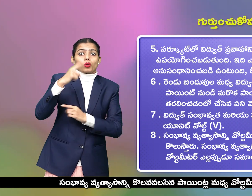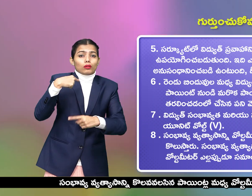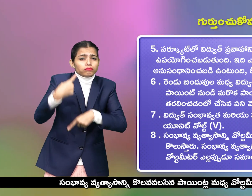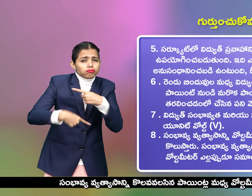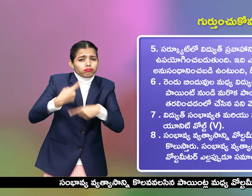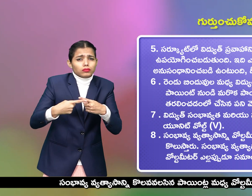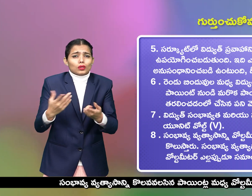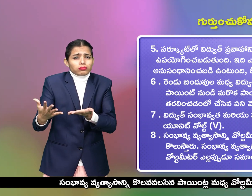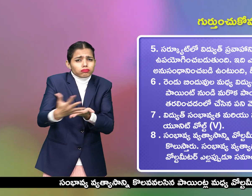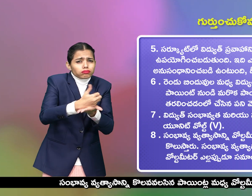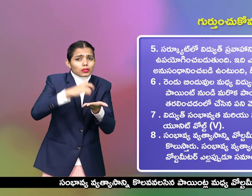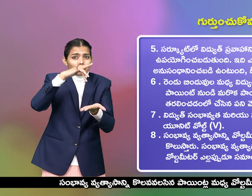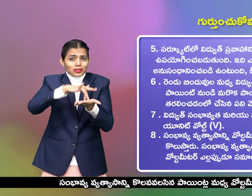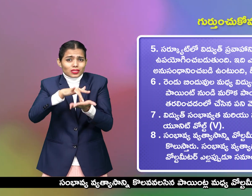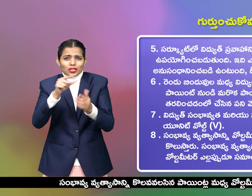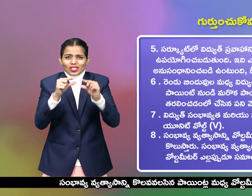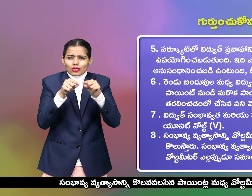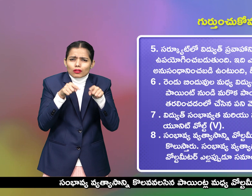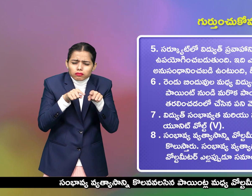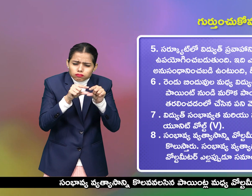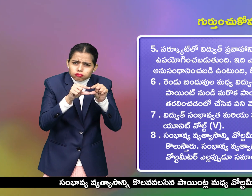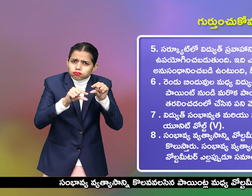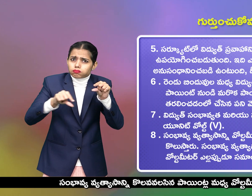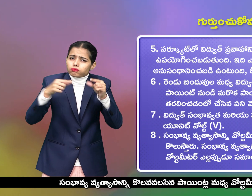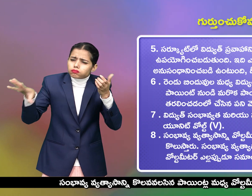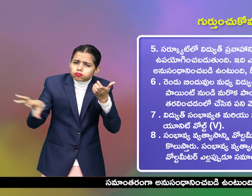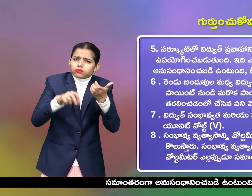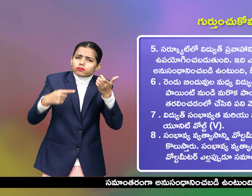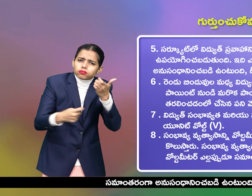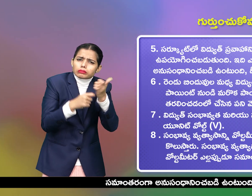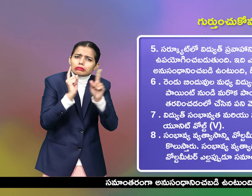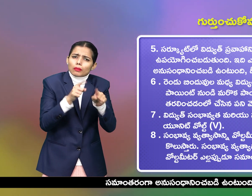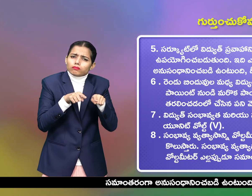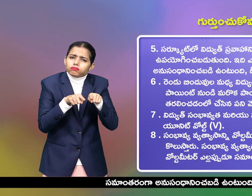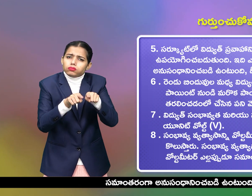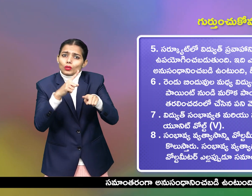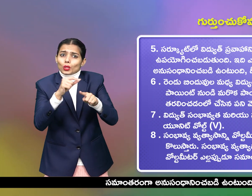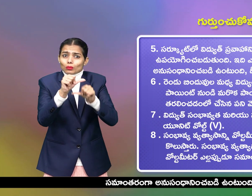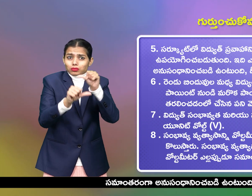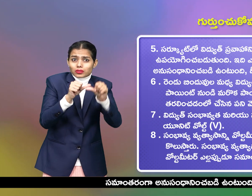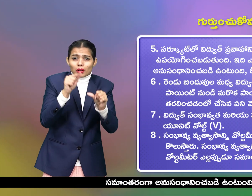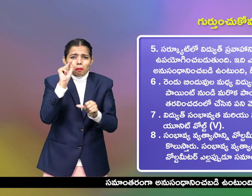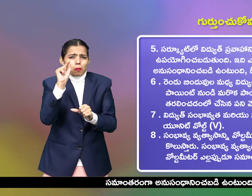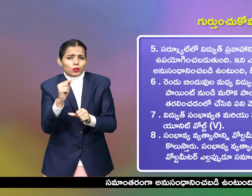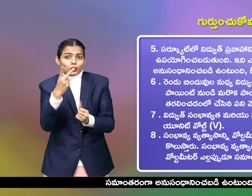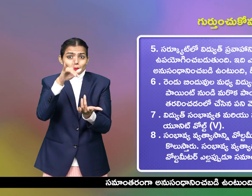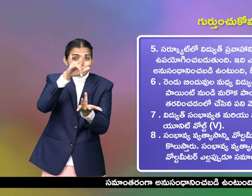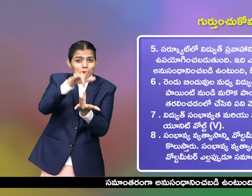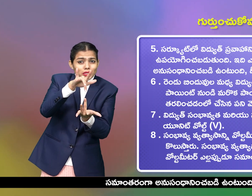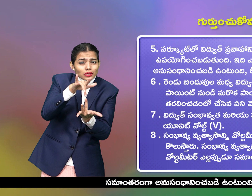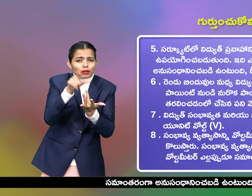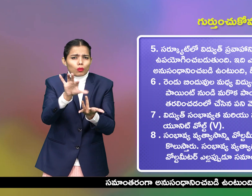సంభావ్య వ్యత్యాసాన్ని కొలవవలసిన పాయింట్ల మధ్య వోల్ట్ మీటర్ ఎల్లప్పుడూ సమాంతరంగా అనుసంధానించబడి ఉంటుంది.